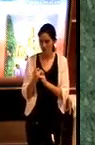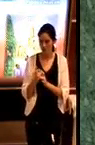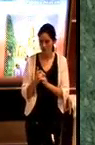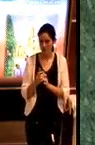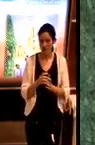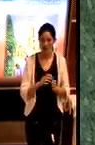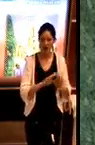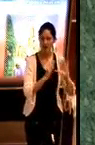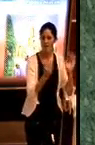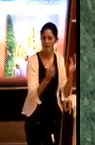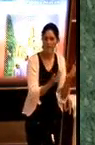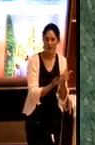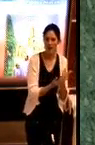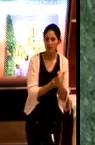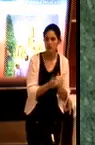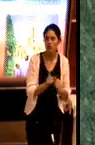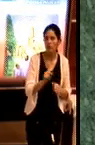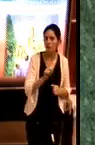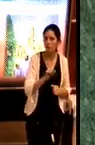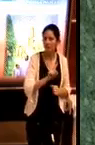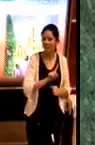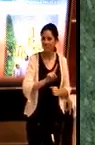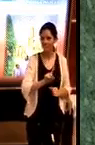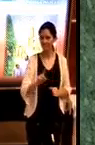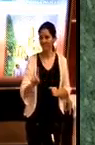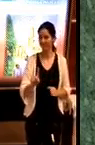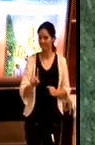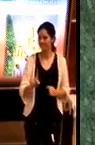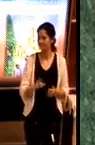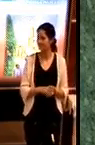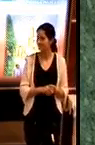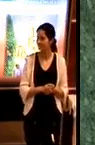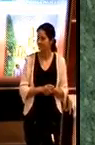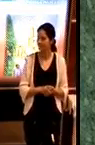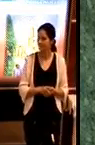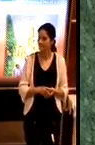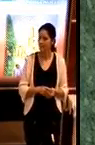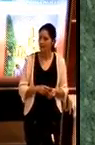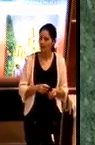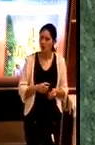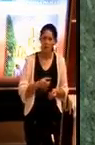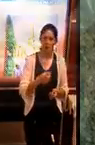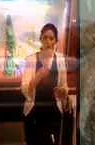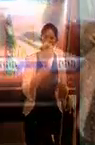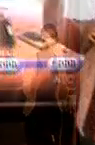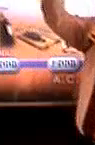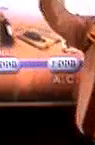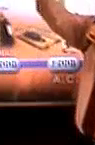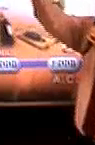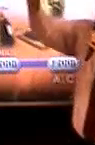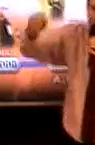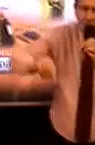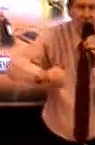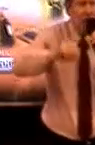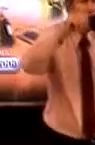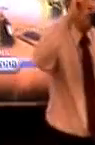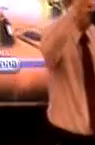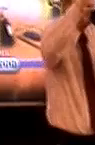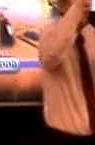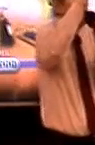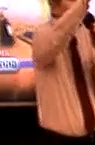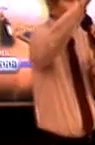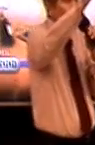de los incrédulos. No, hermanos. ¿Acaso no dice Jesús, muchos me dirán en aquel día,